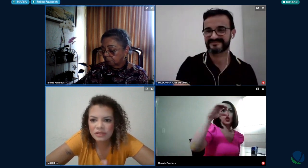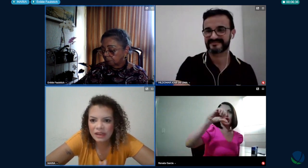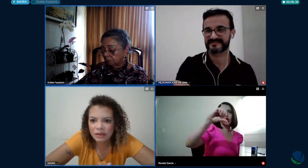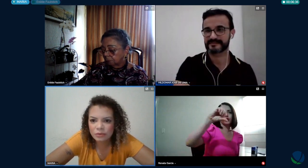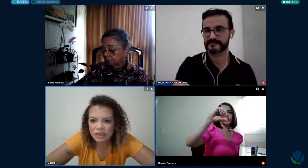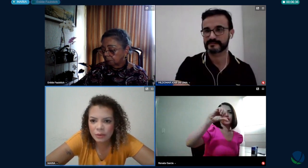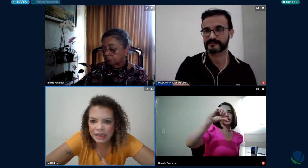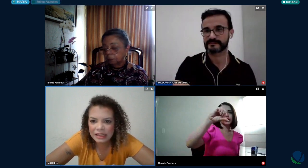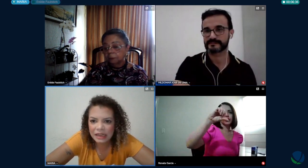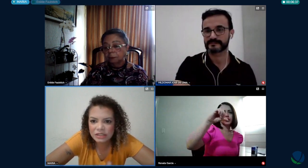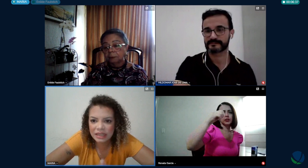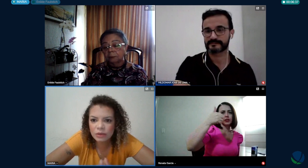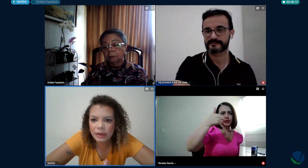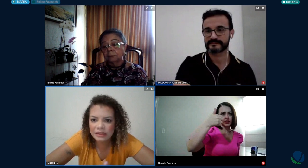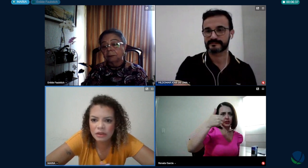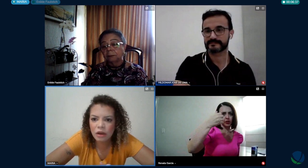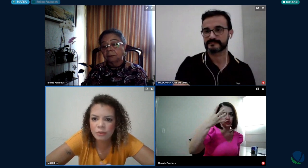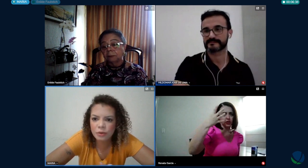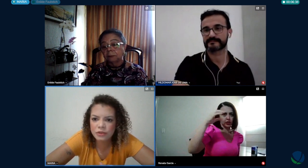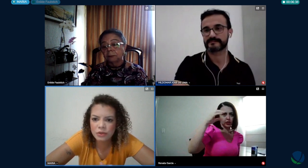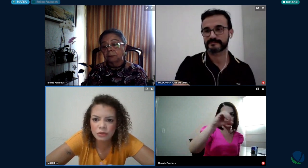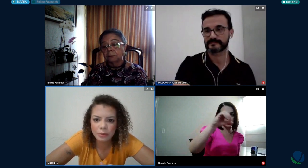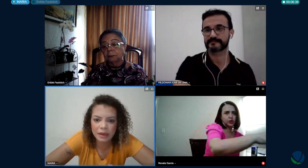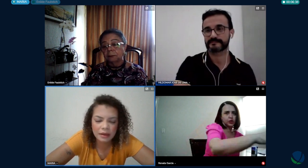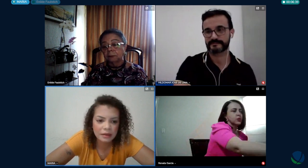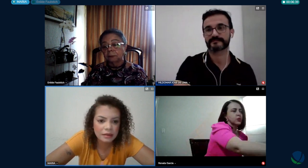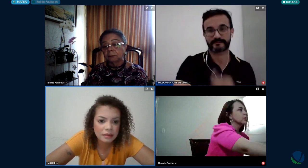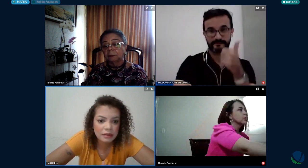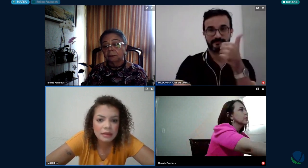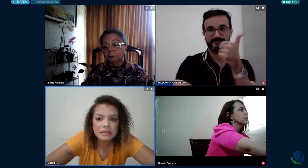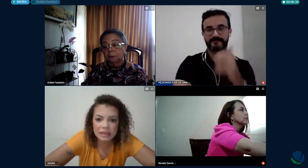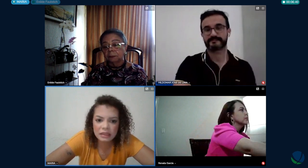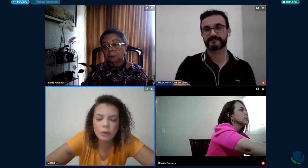pode encontrar com tranquilidade. 149, professor Idomar?